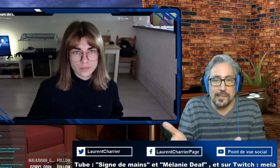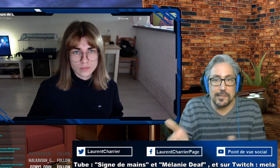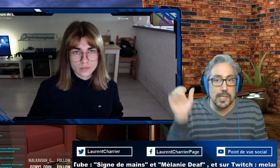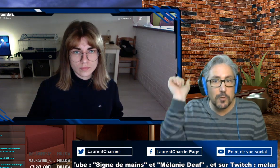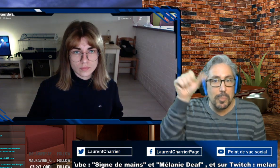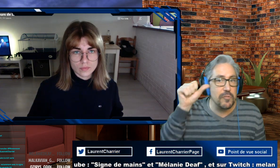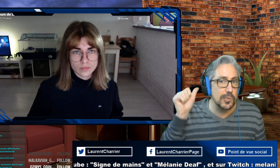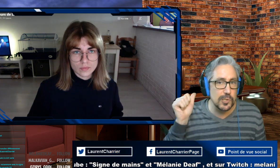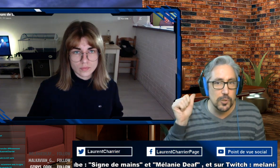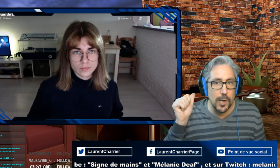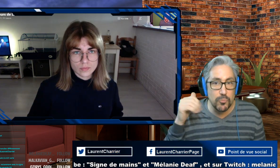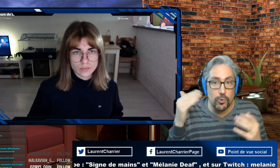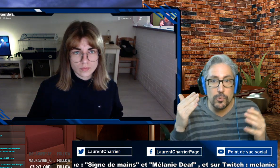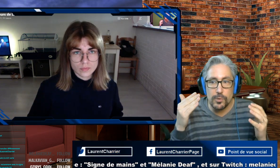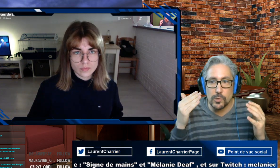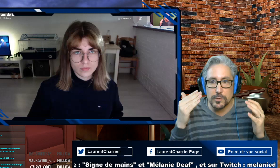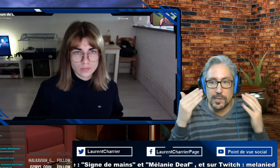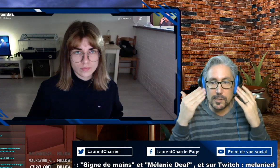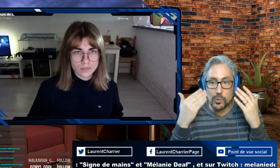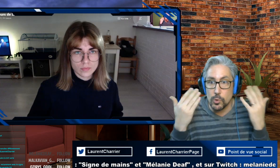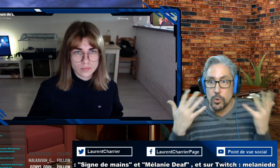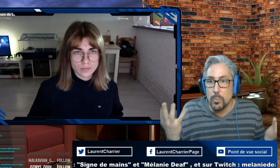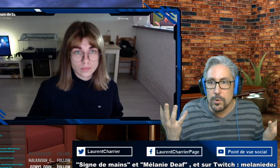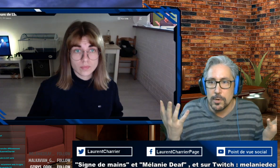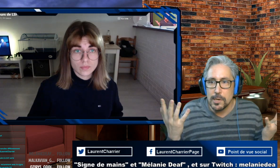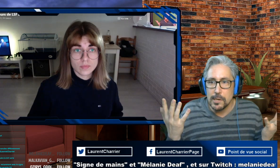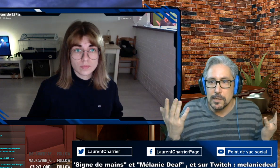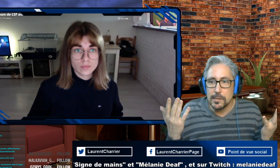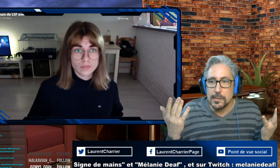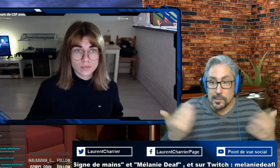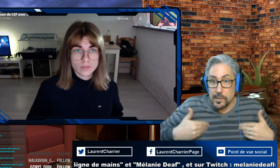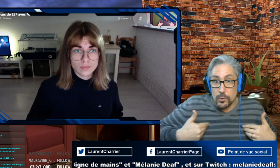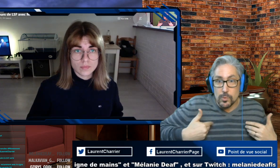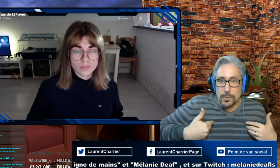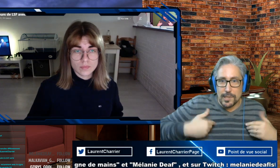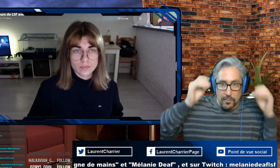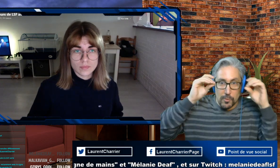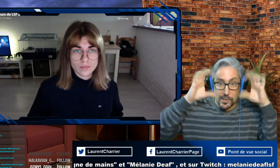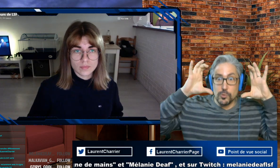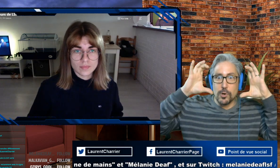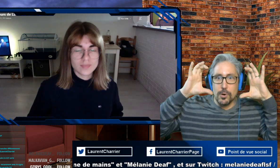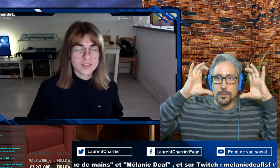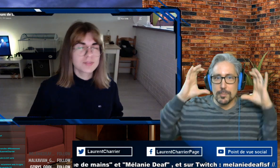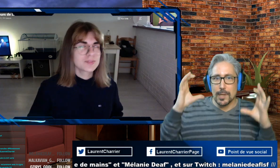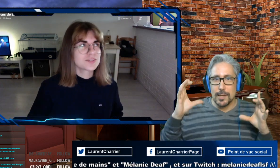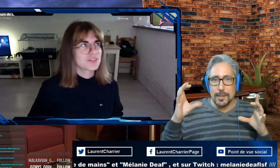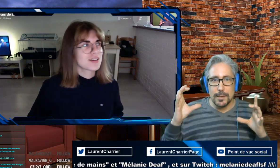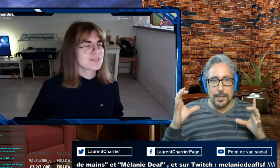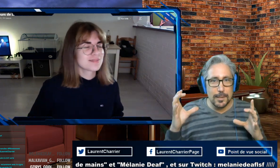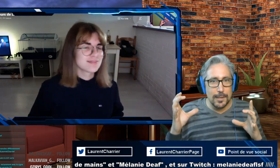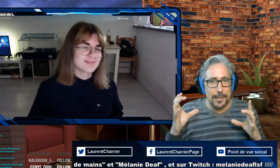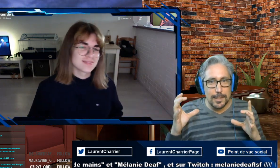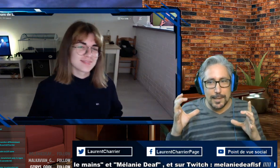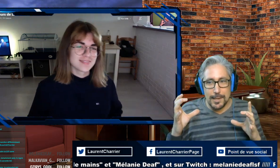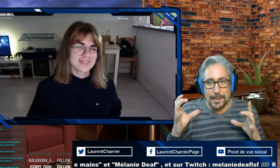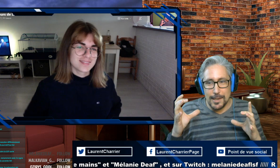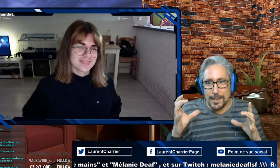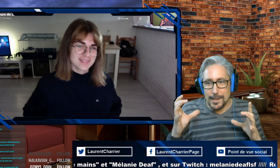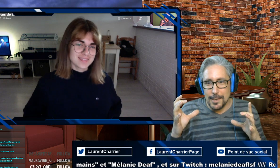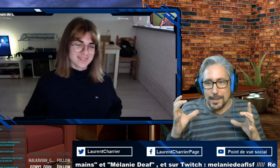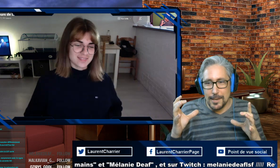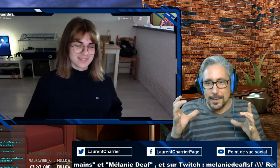les Asiatiques, ils vont pas faire ce signe-là. Pour eux, ils ont des yeux normaux. C'est nous qui avons les yeux grands.